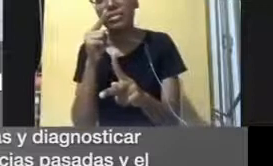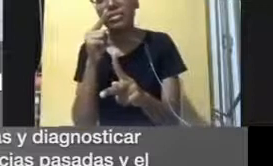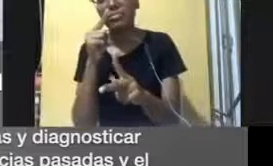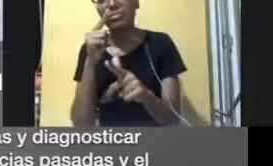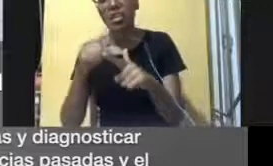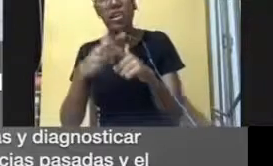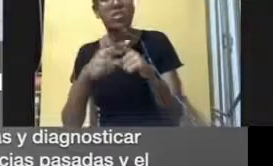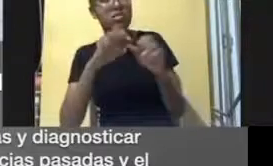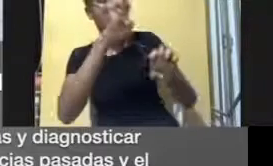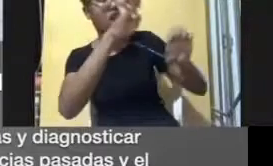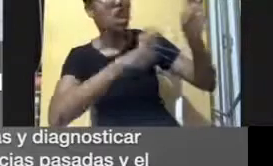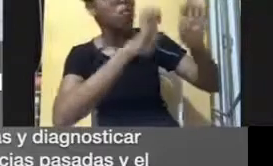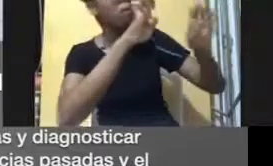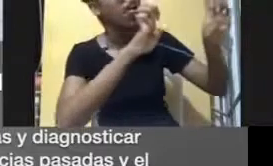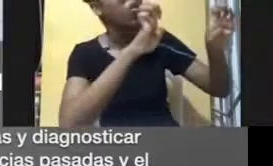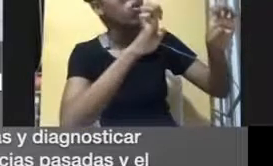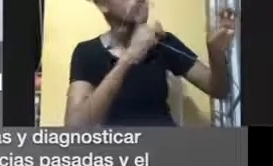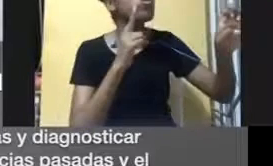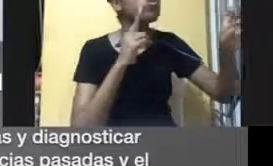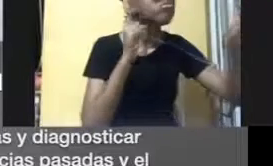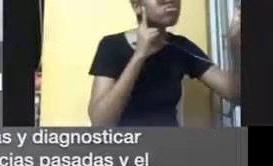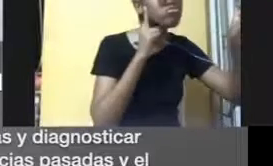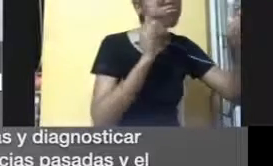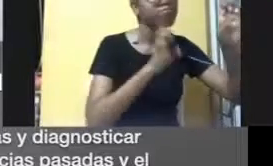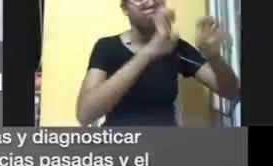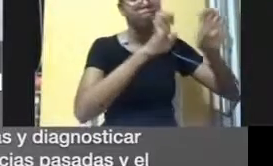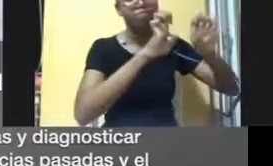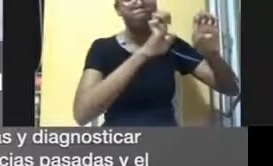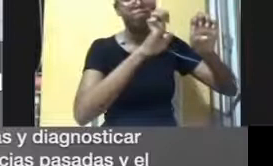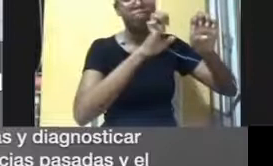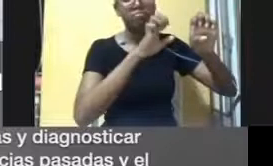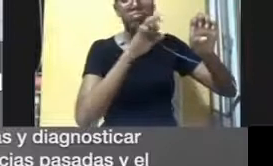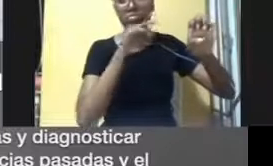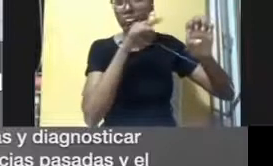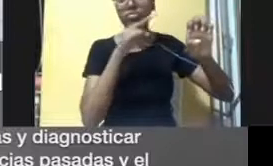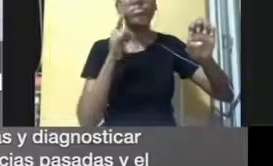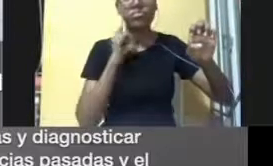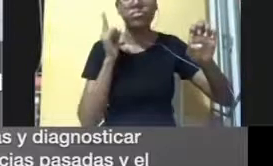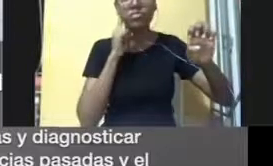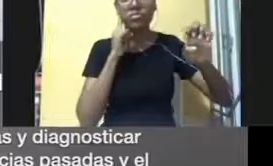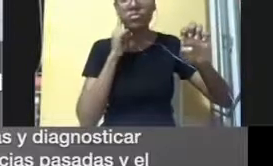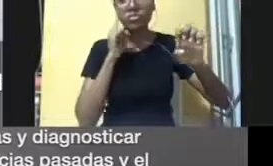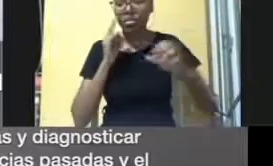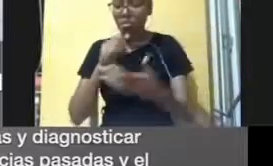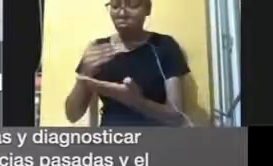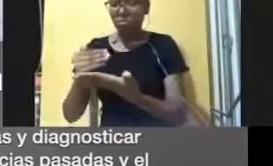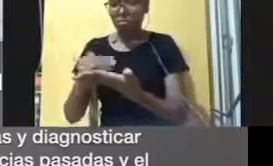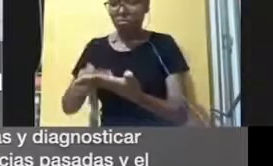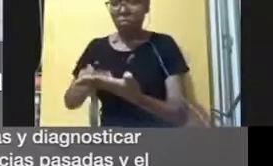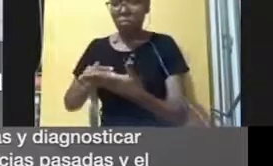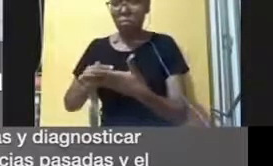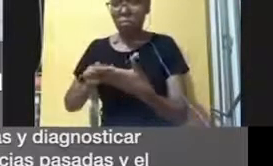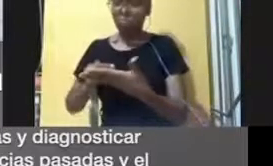hablamos ahorita de muchas personas sordas que son supuestamente bipolar, y realmente no es así, porque por